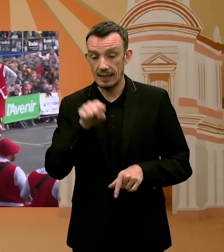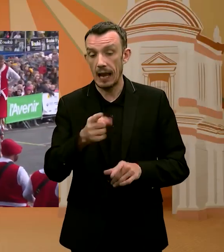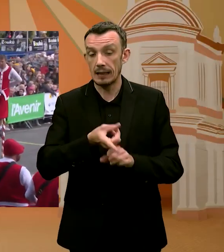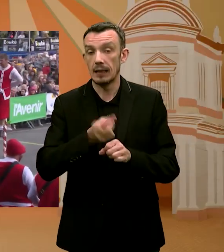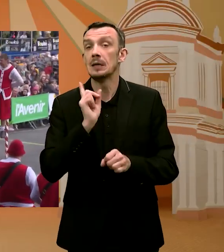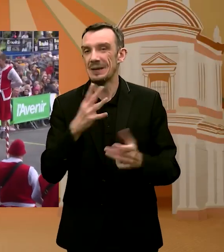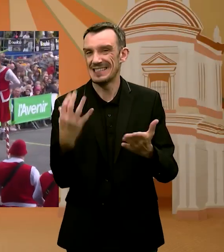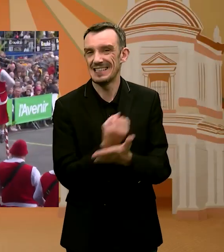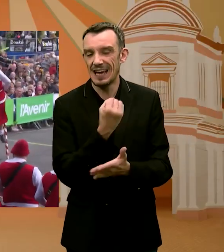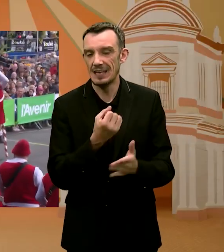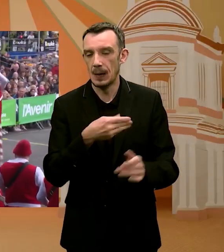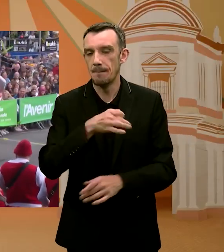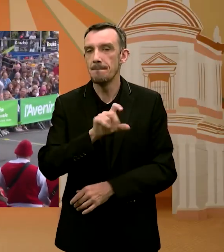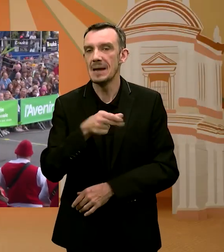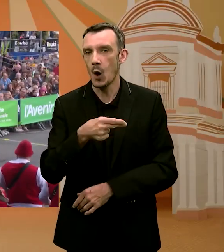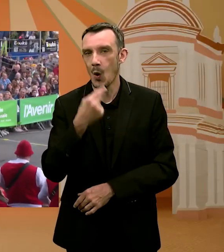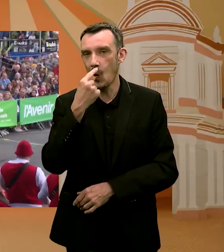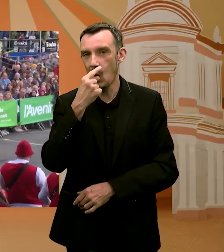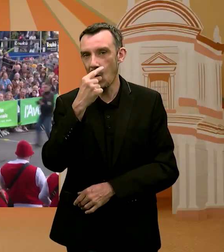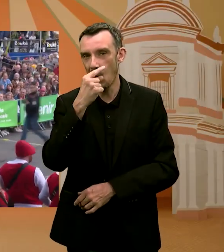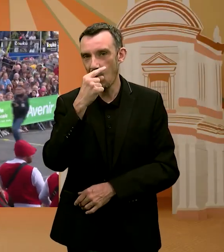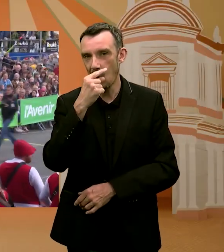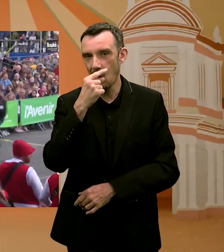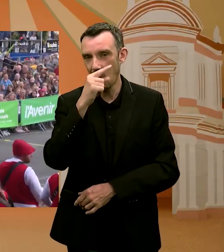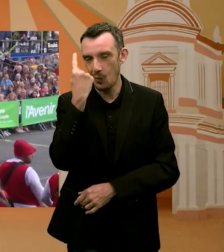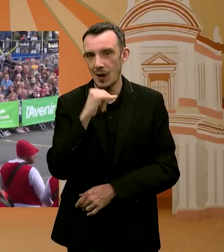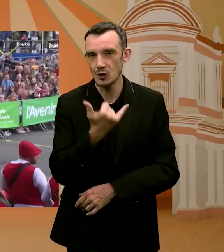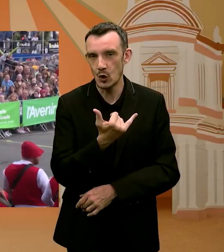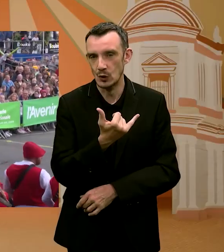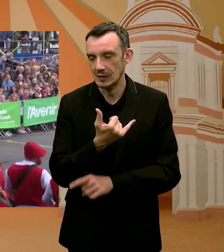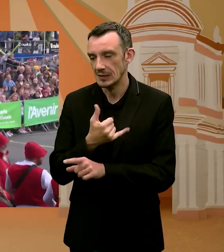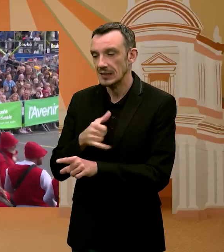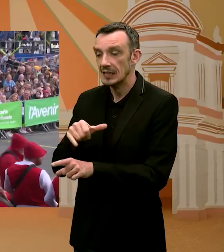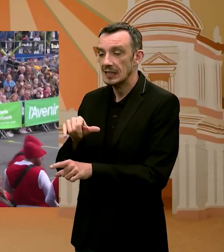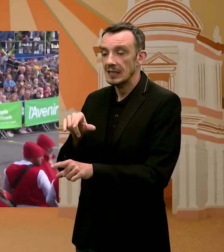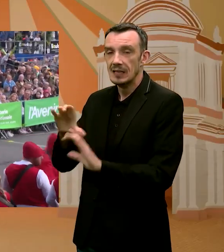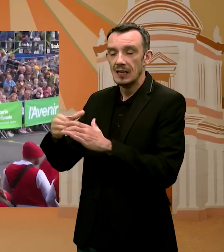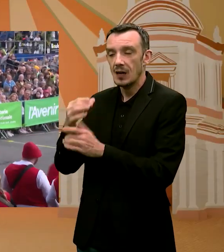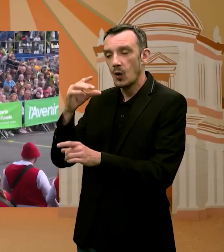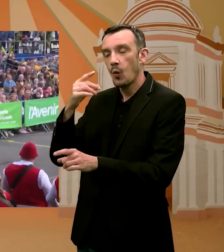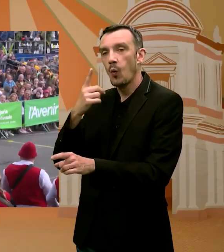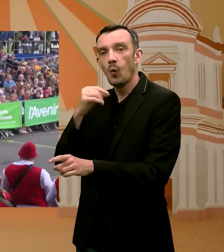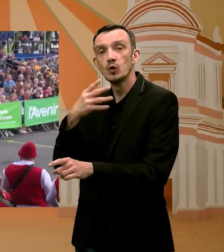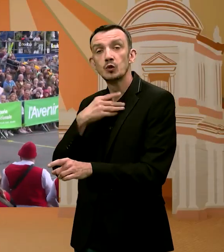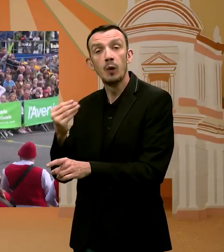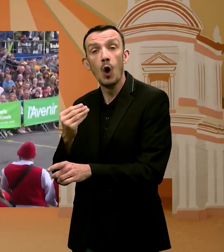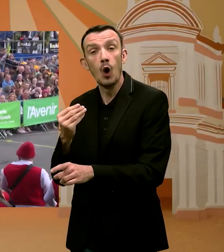se sont dit que cette année-ci n'allait pas se laisser surprendre. Là, oui, et ils avaient du caractère. Ils ont isolé Romain Patrice là